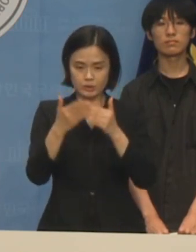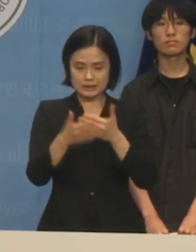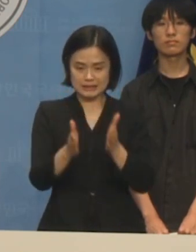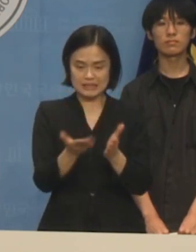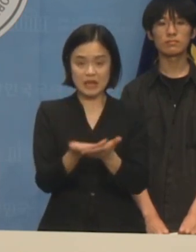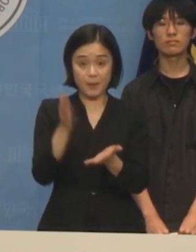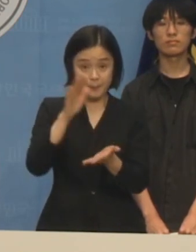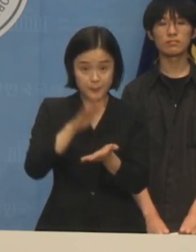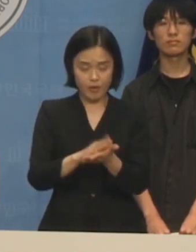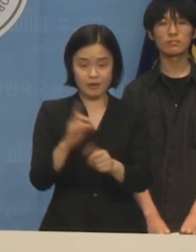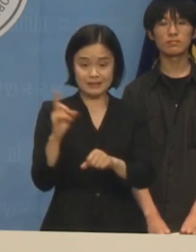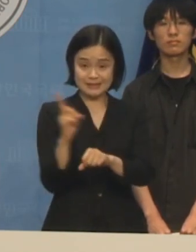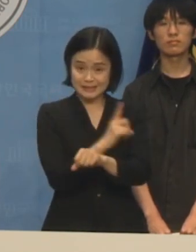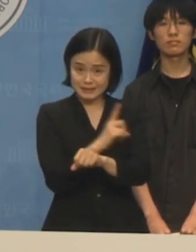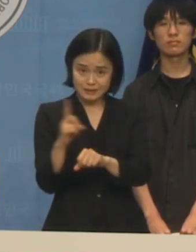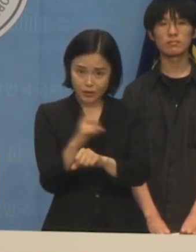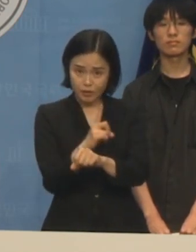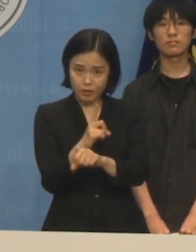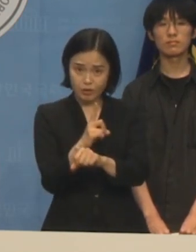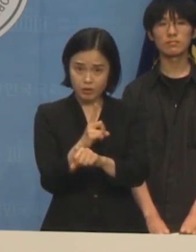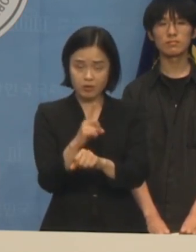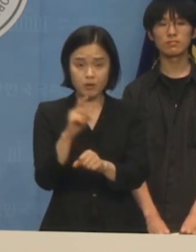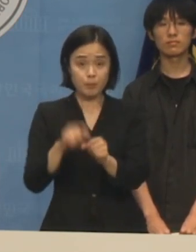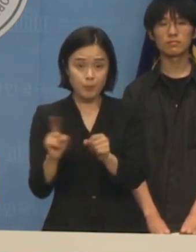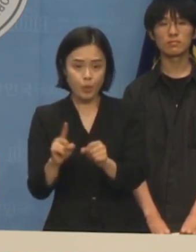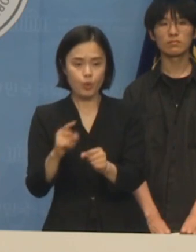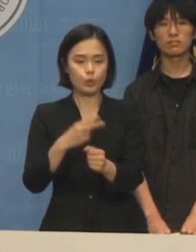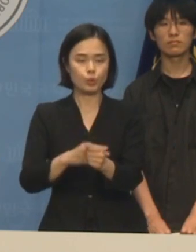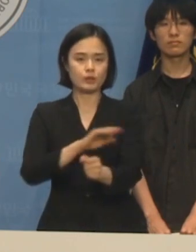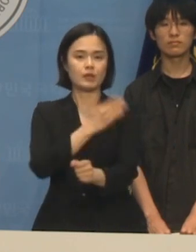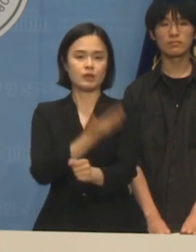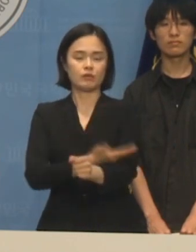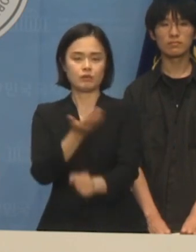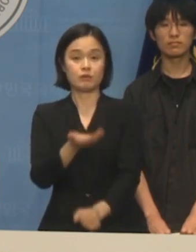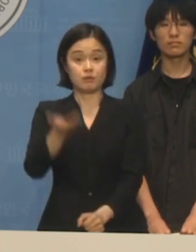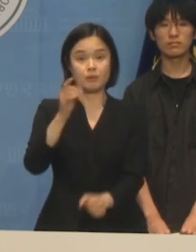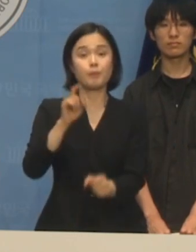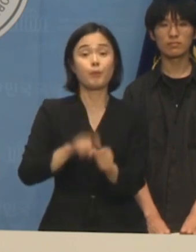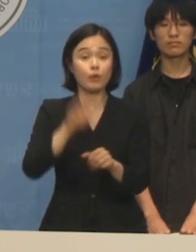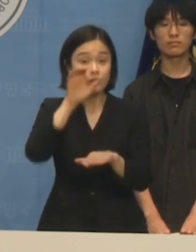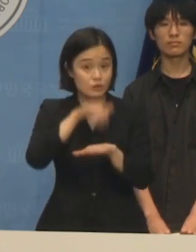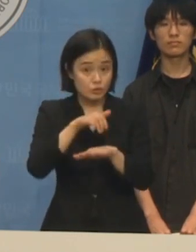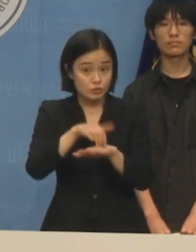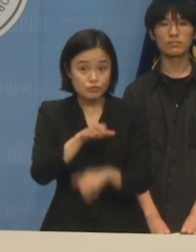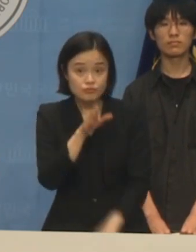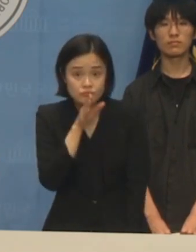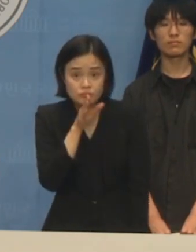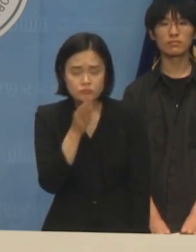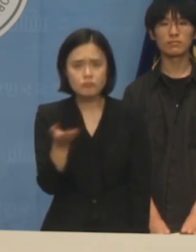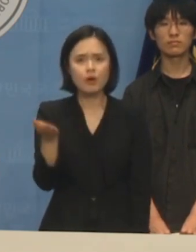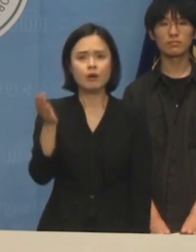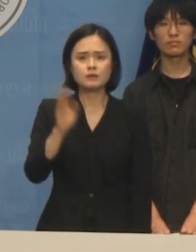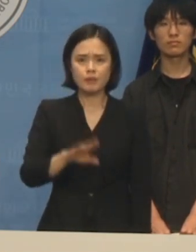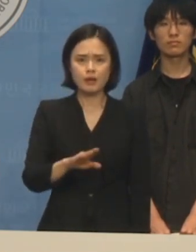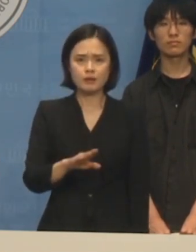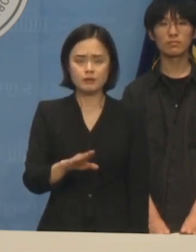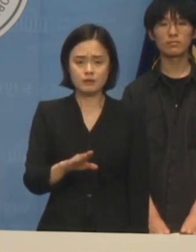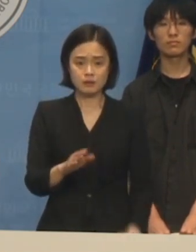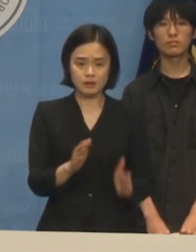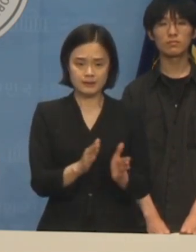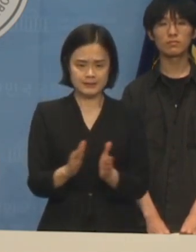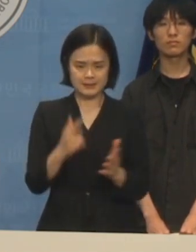앞두고 교사들의 역량을 향상시키기 위한 연수입니다. 그러나 치밀한 계획과 대비